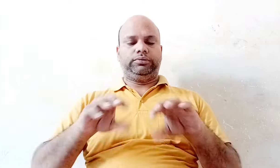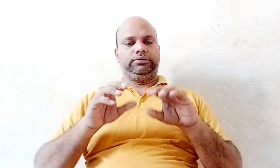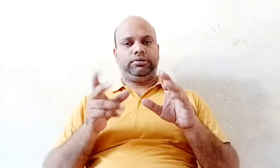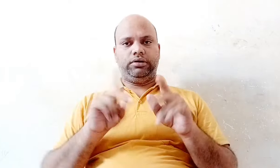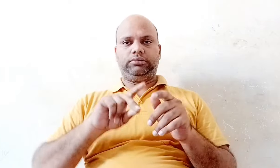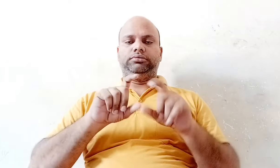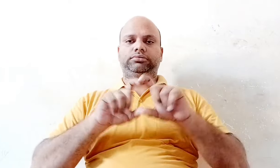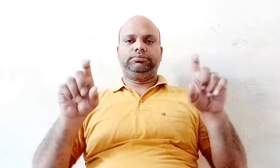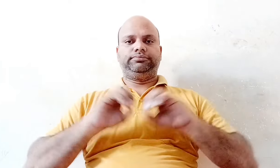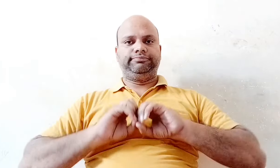Ki